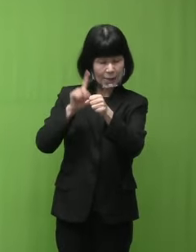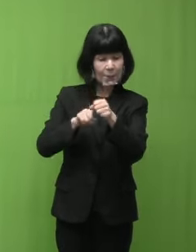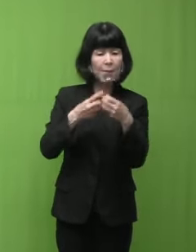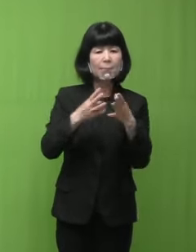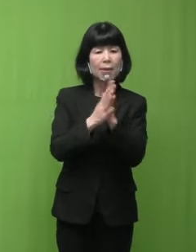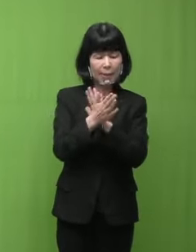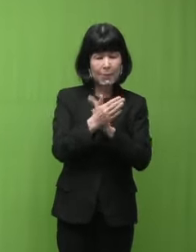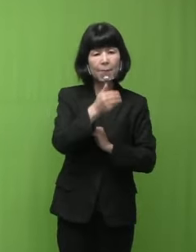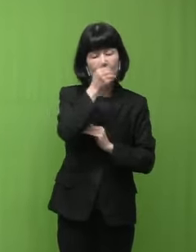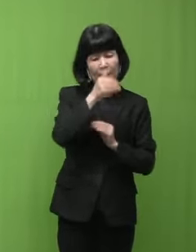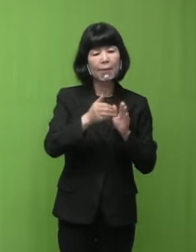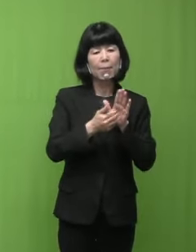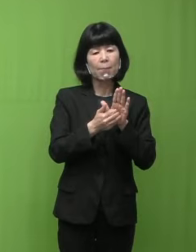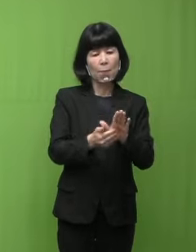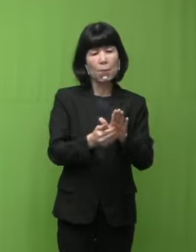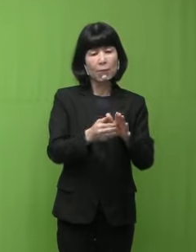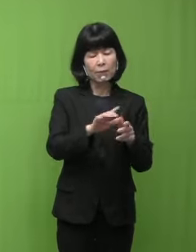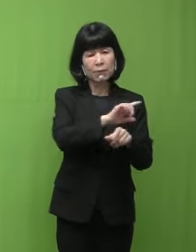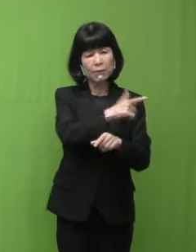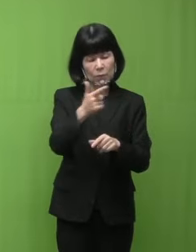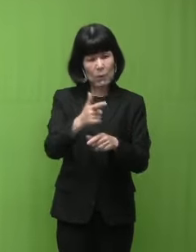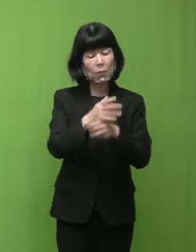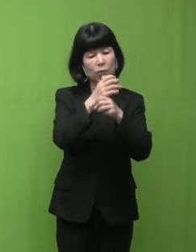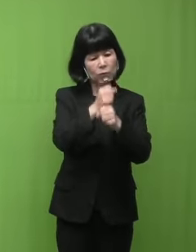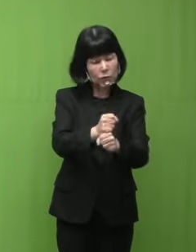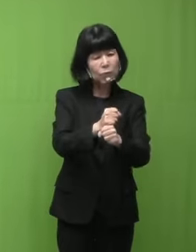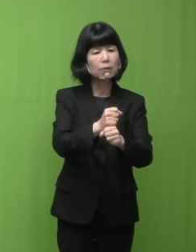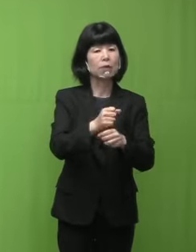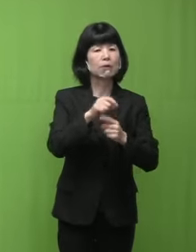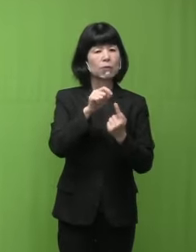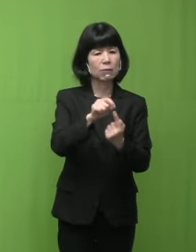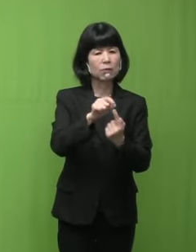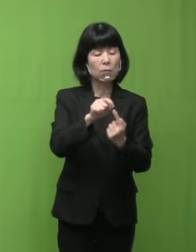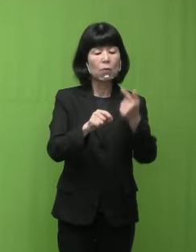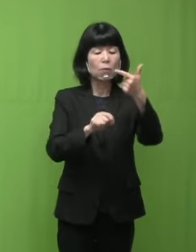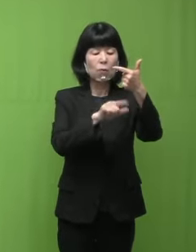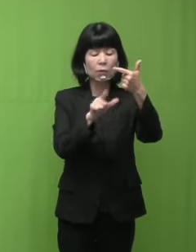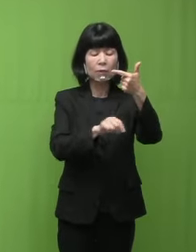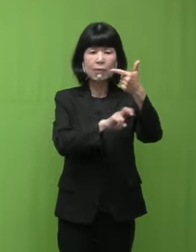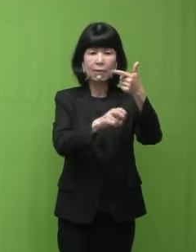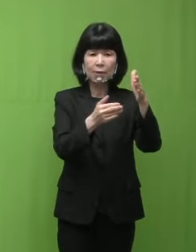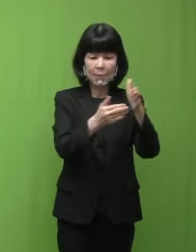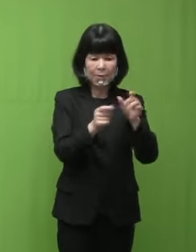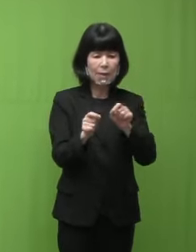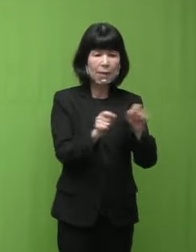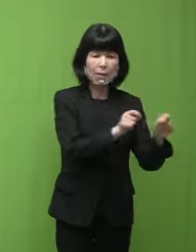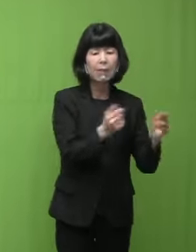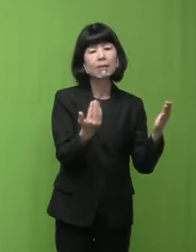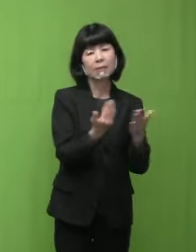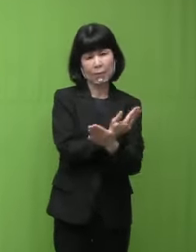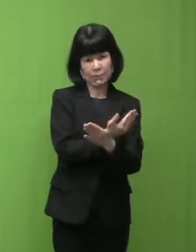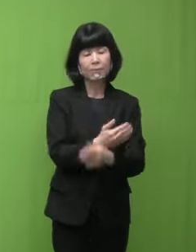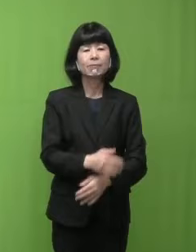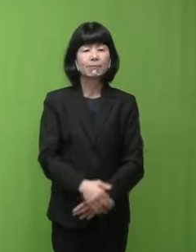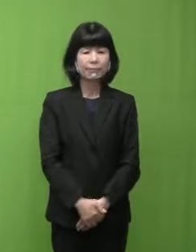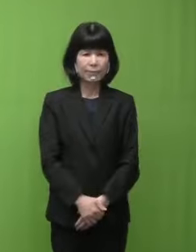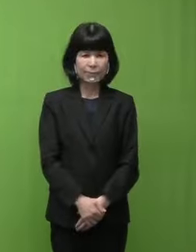まん延防止と充填措置についても期間を6月2日迄延長を出します